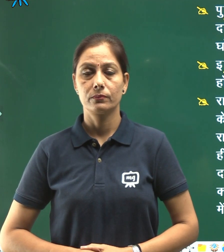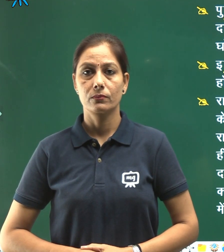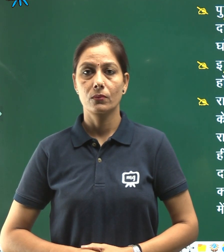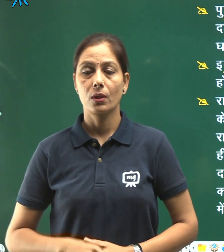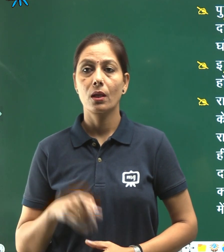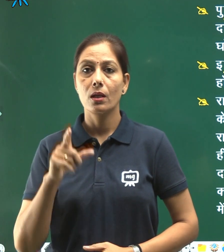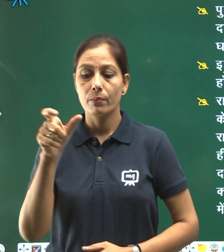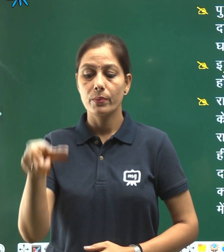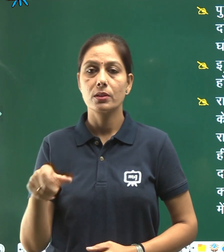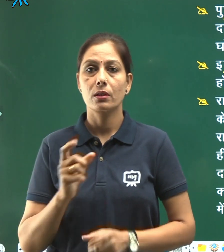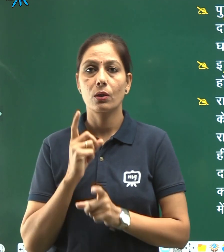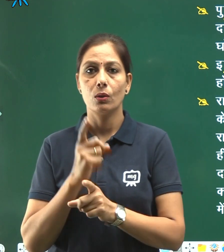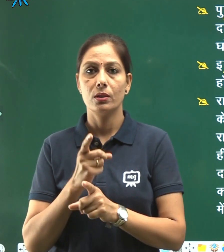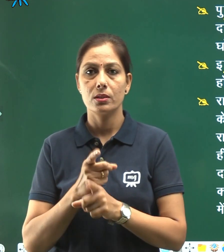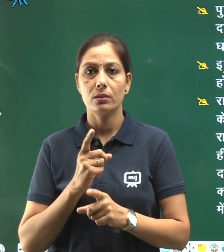इनके गुरु